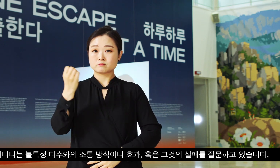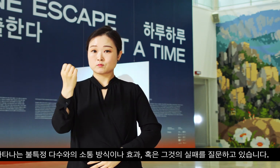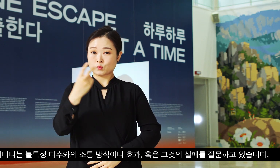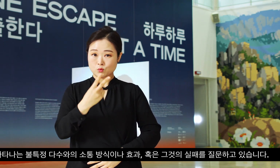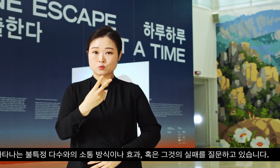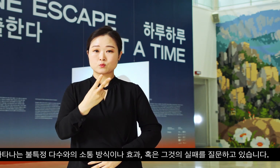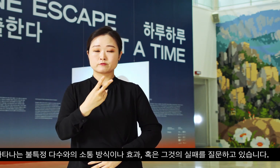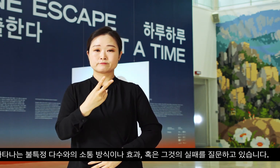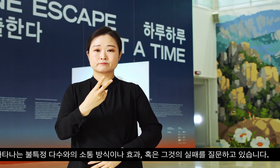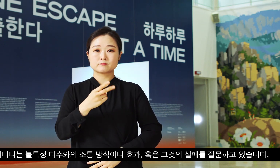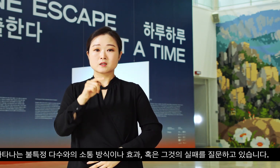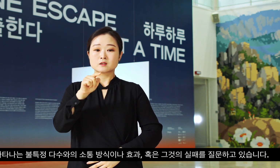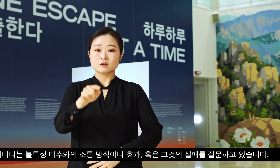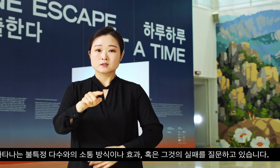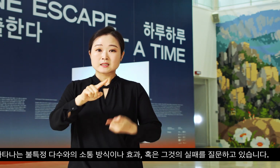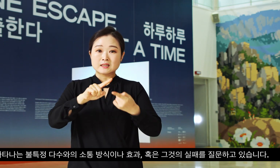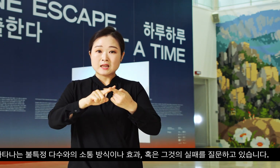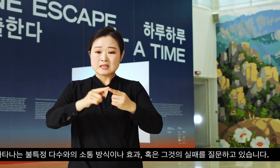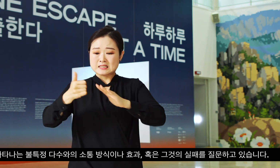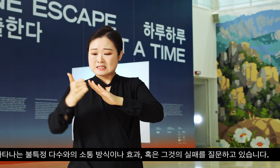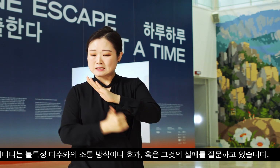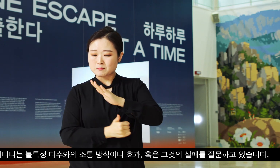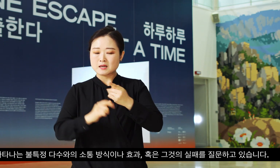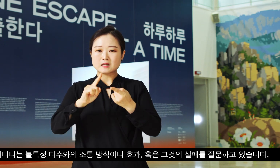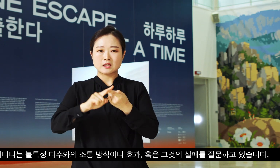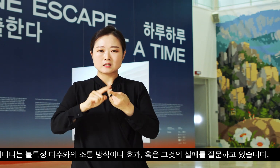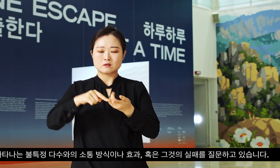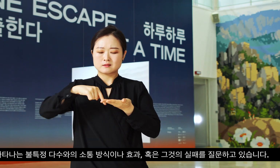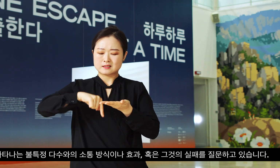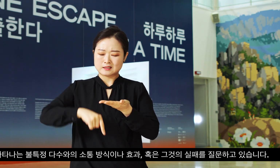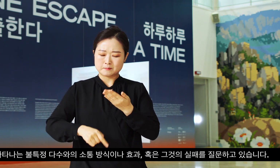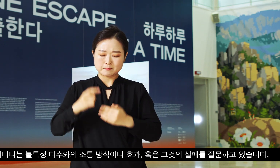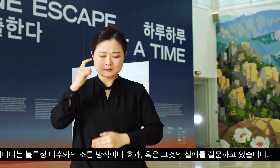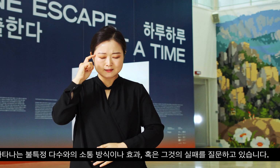혹은 그것의 실패를 질문하고 있습니다.